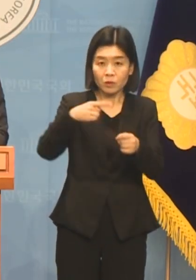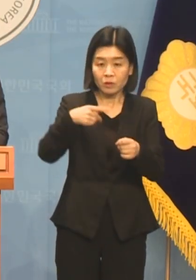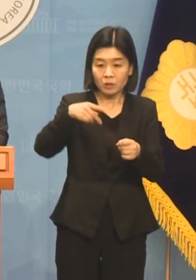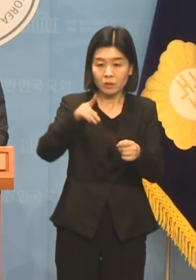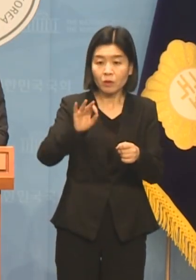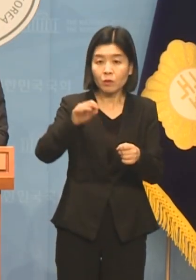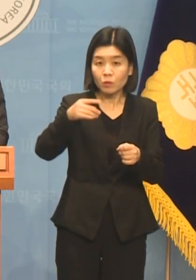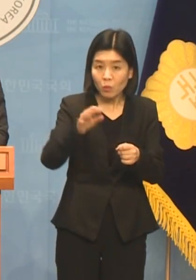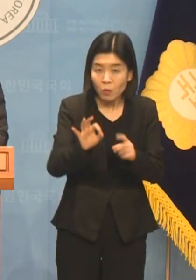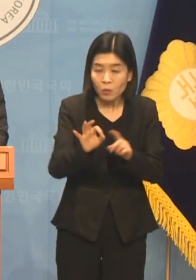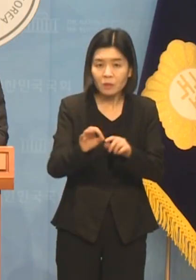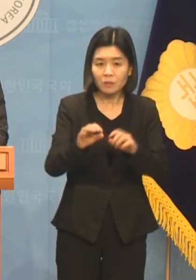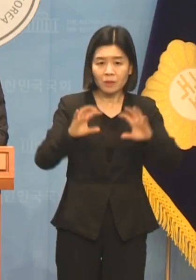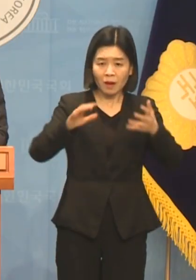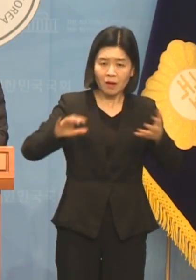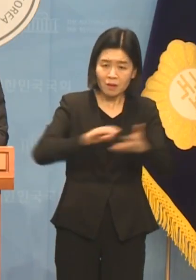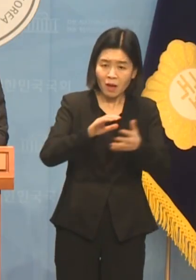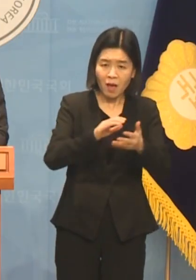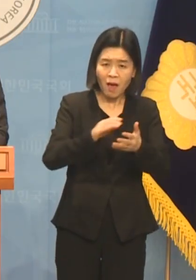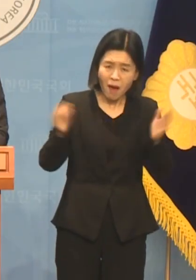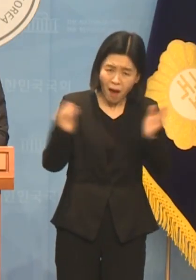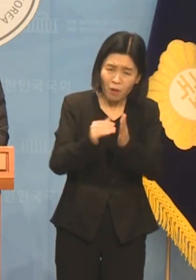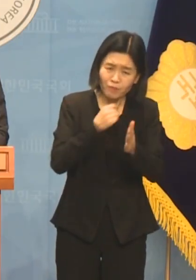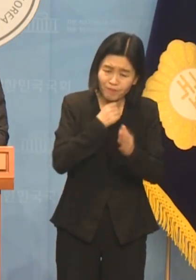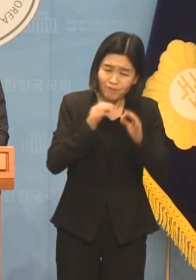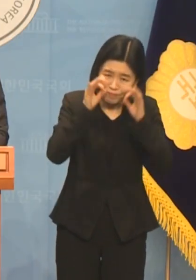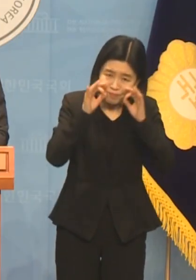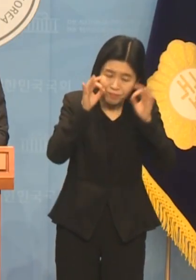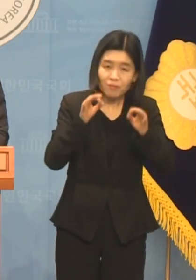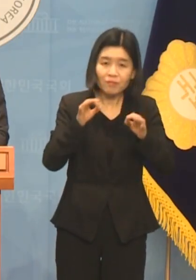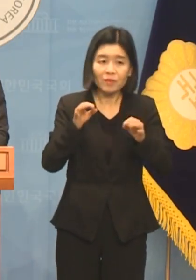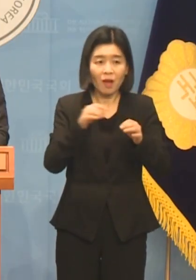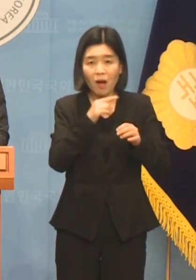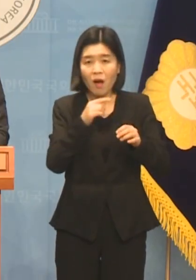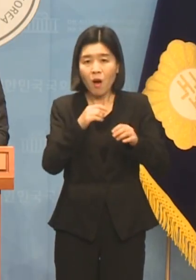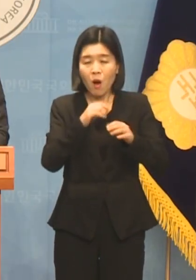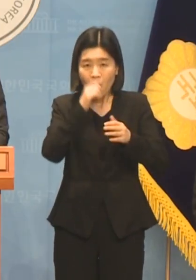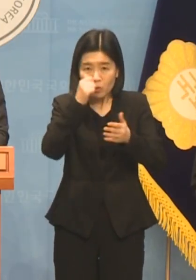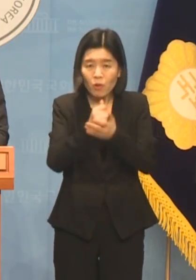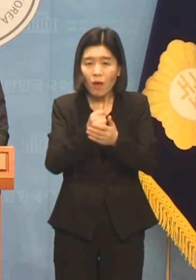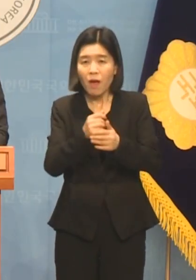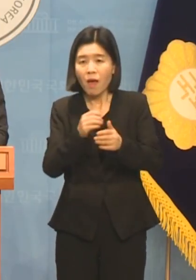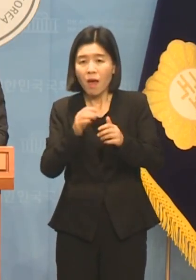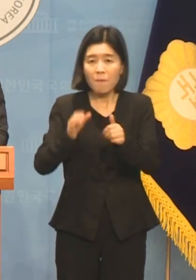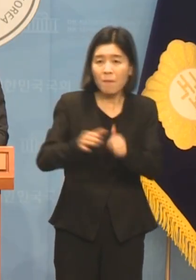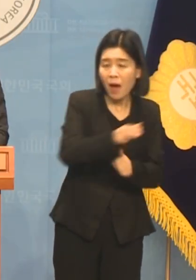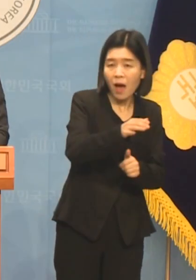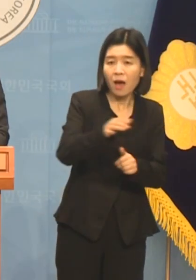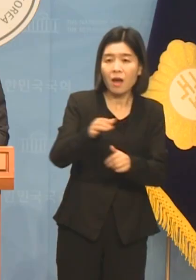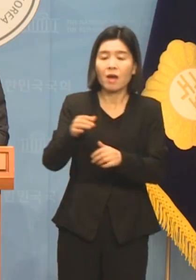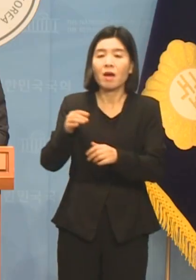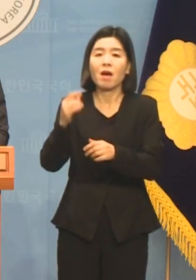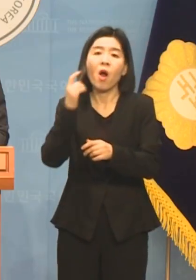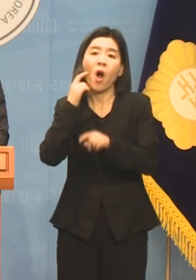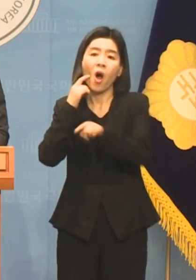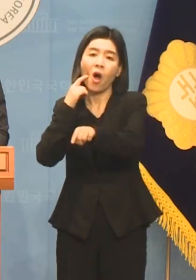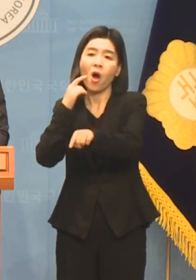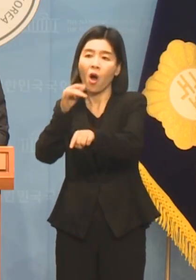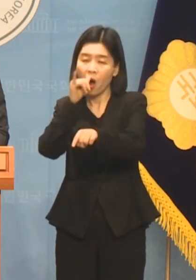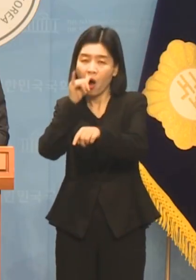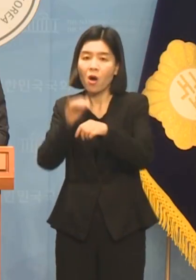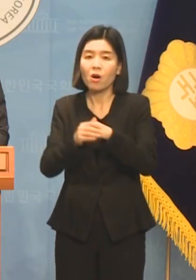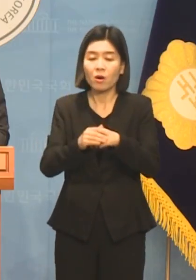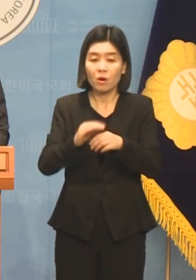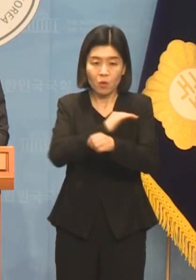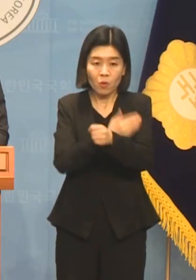이들을 무고해서 자신들의 혐의를 뒤집어 씌우는 터무니없는 적반하장식의 거짓말로 볼 수 있습니다. 실제 권성동 대표의